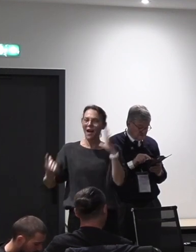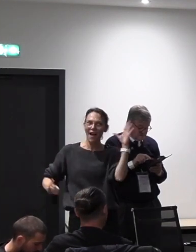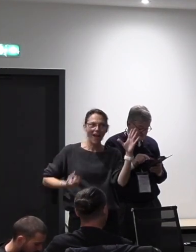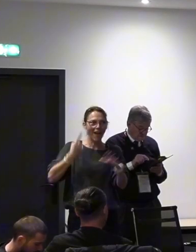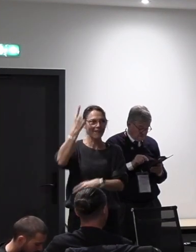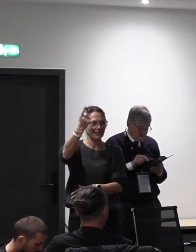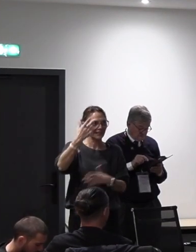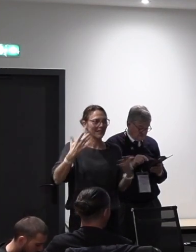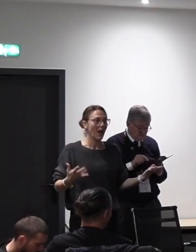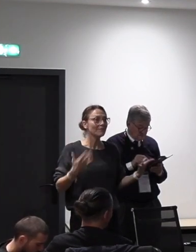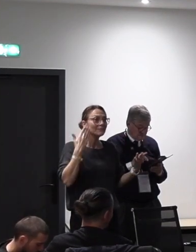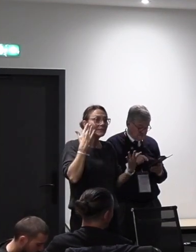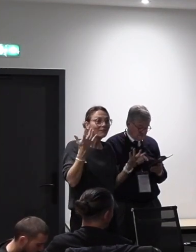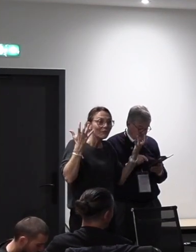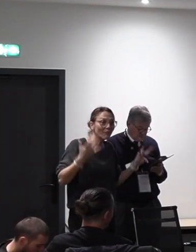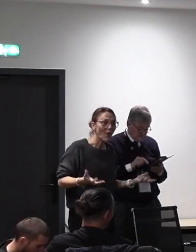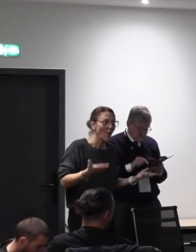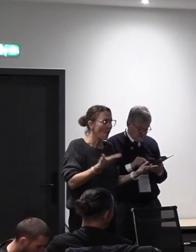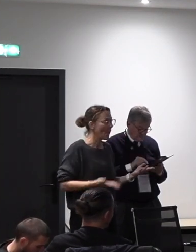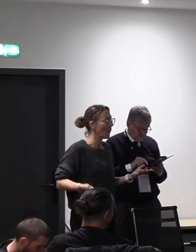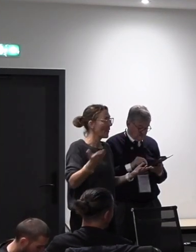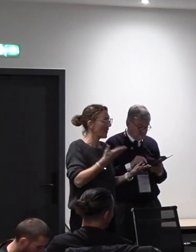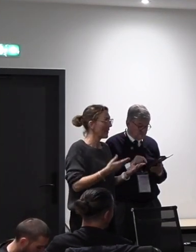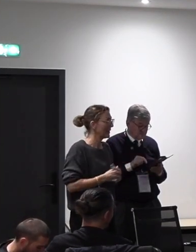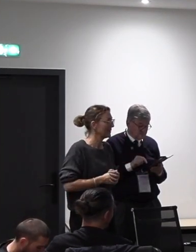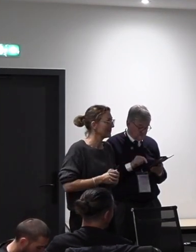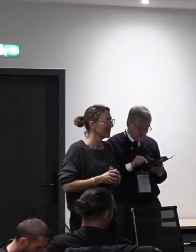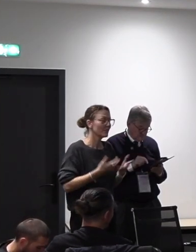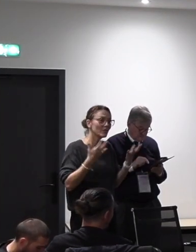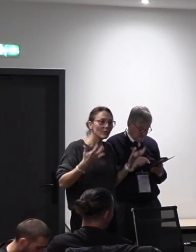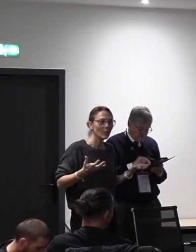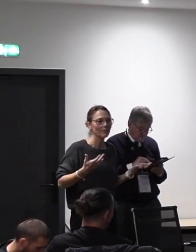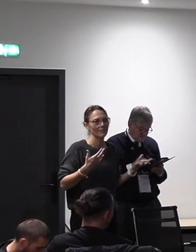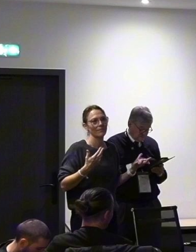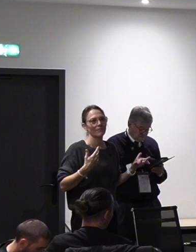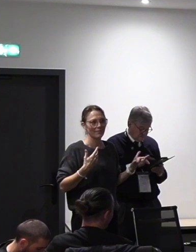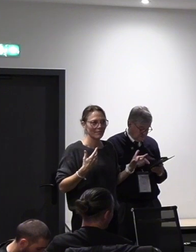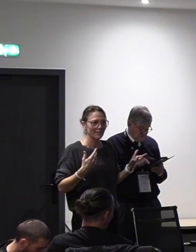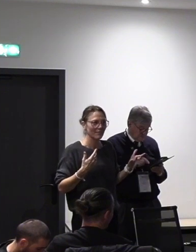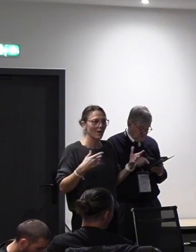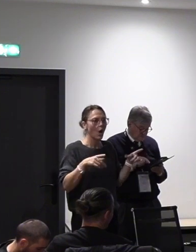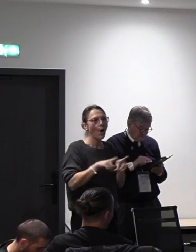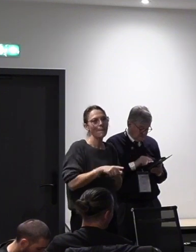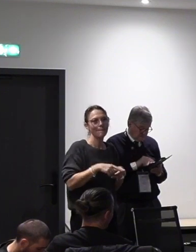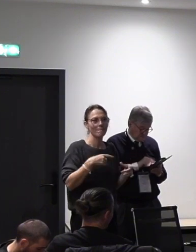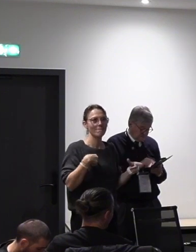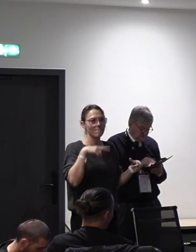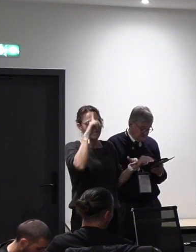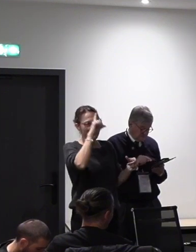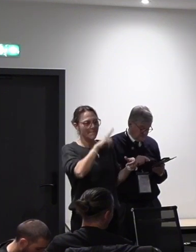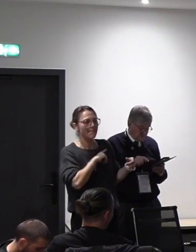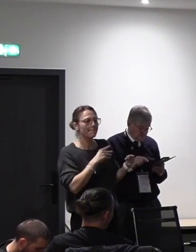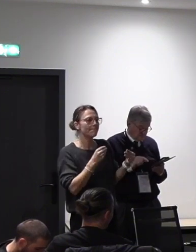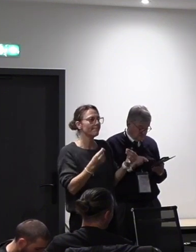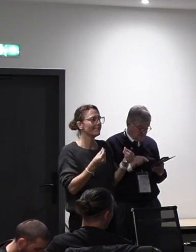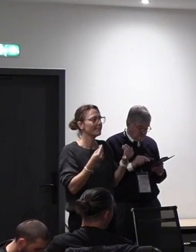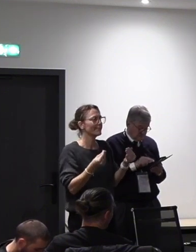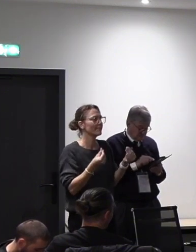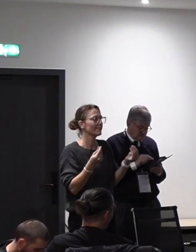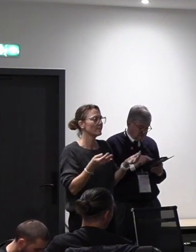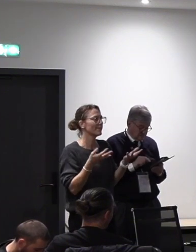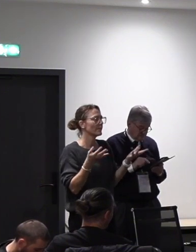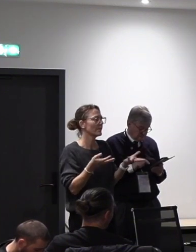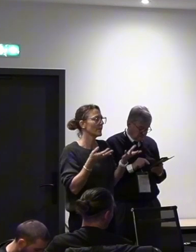dire que si je veux, de manière un peu technique, un peu naïve, un peu,